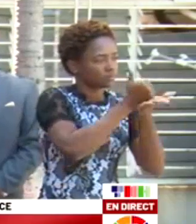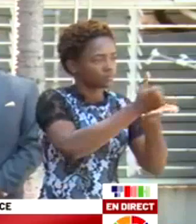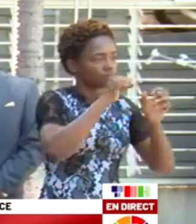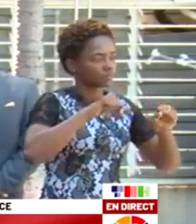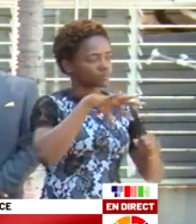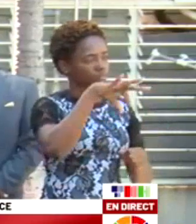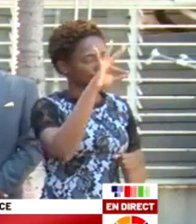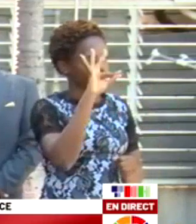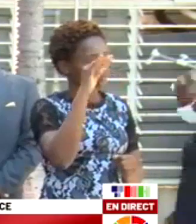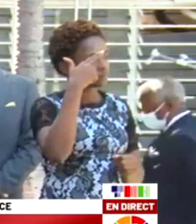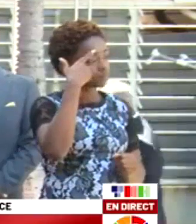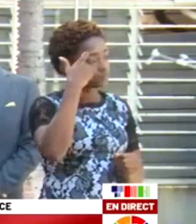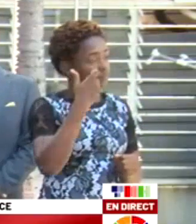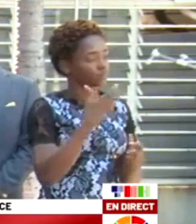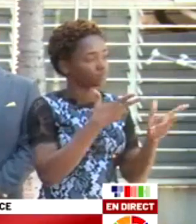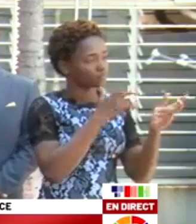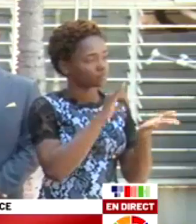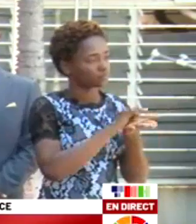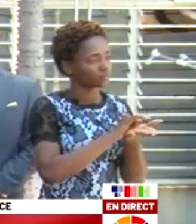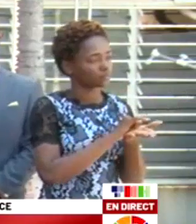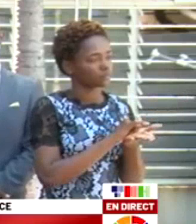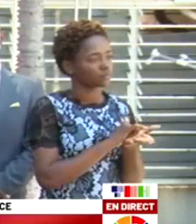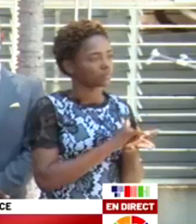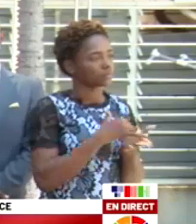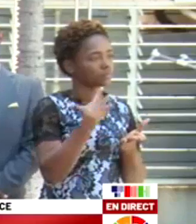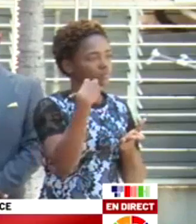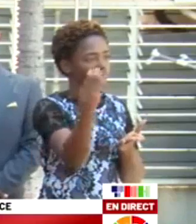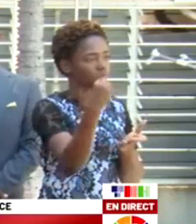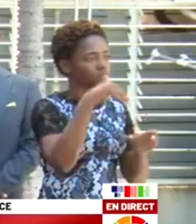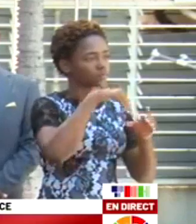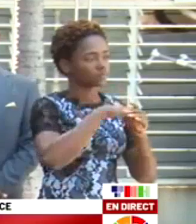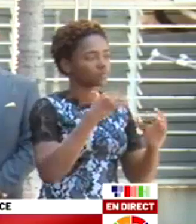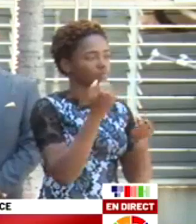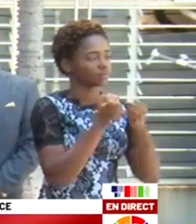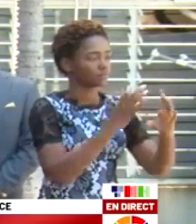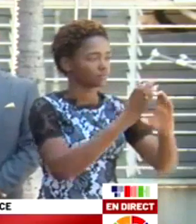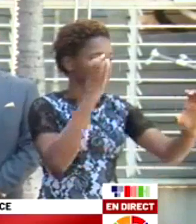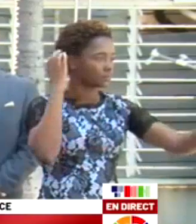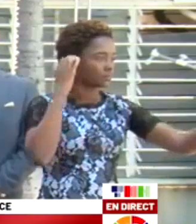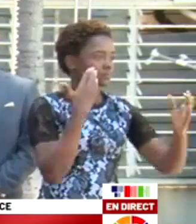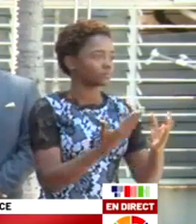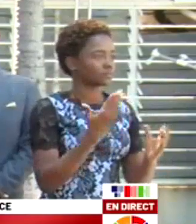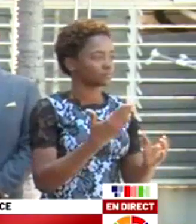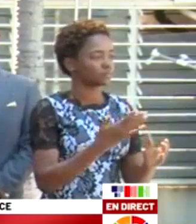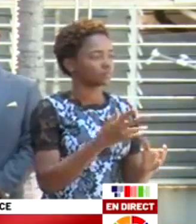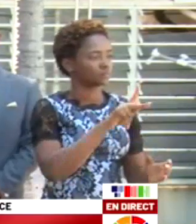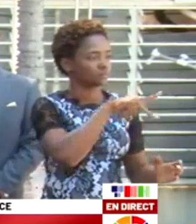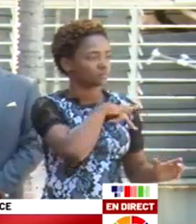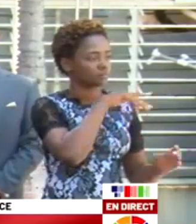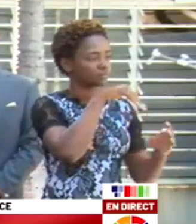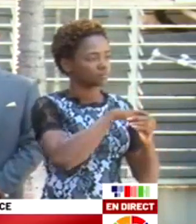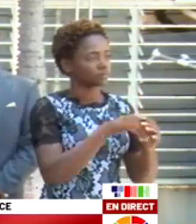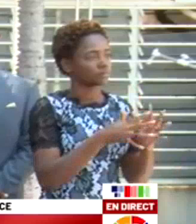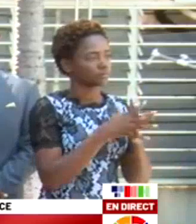munitions yo, avec un pile dans les armes, ils sortent dans des conteneurs d'effets personnels qui sortent aux